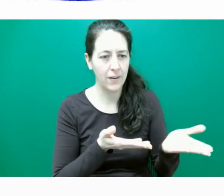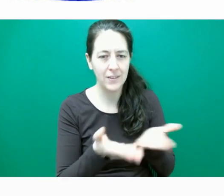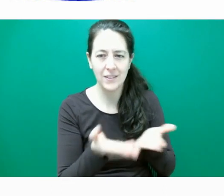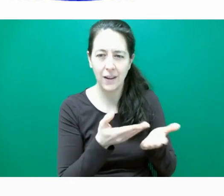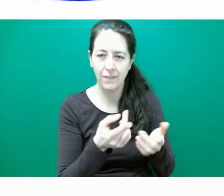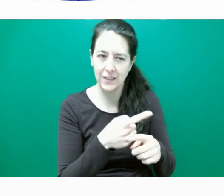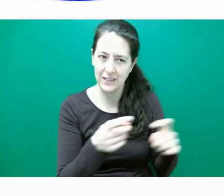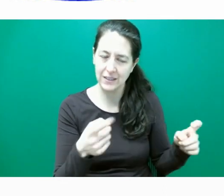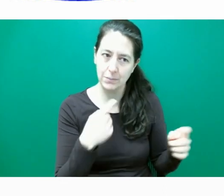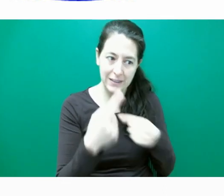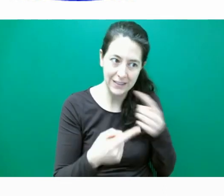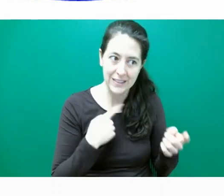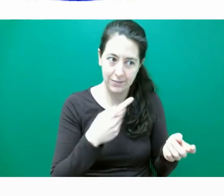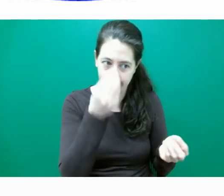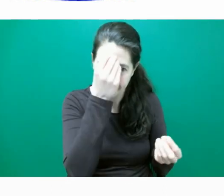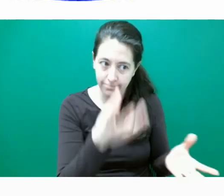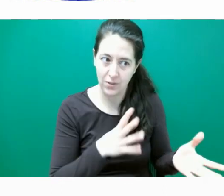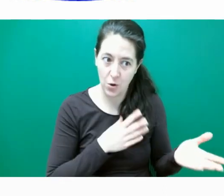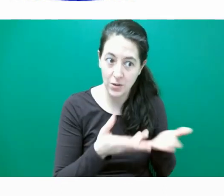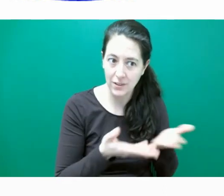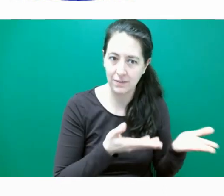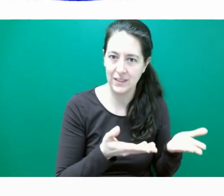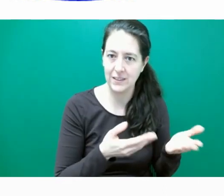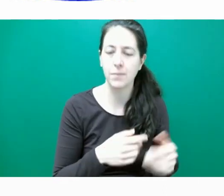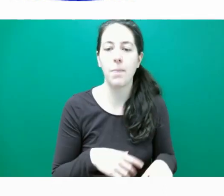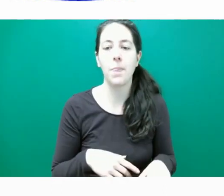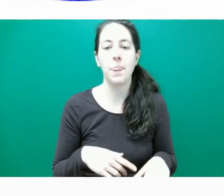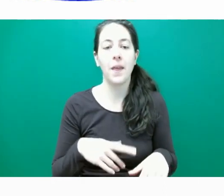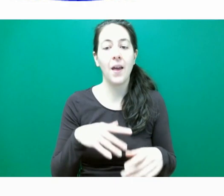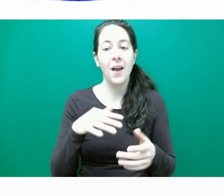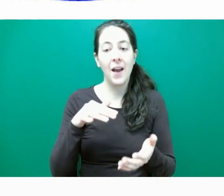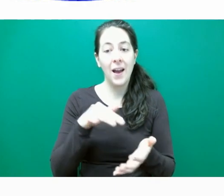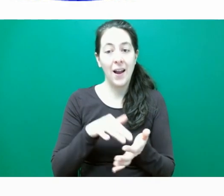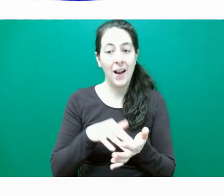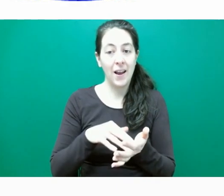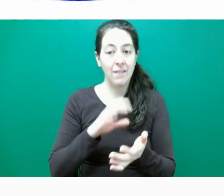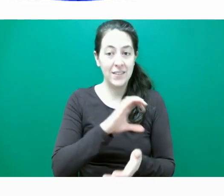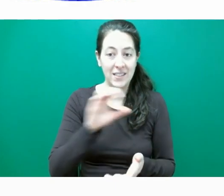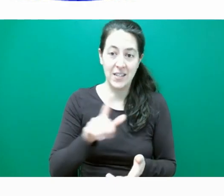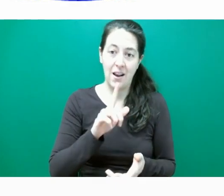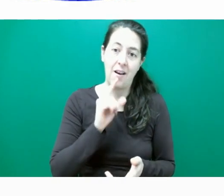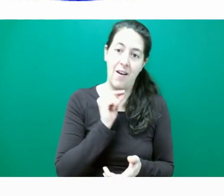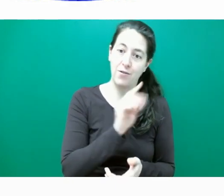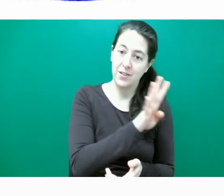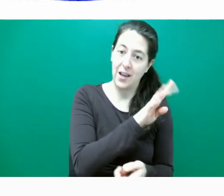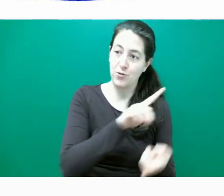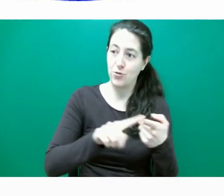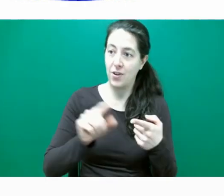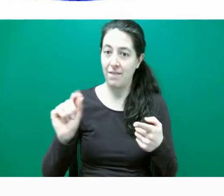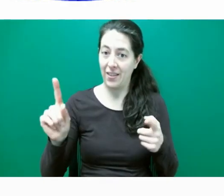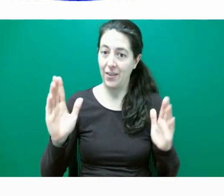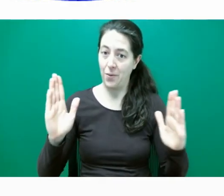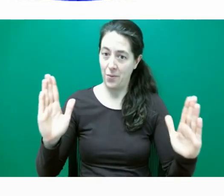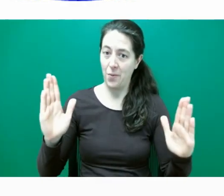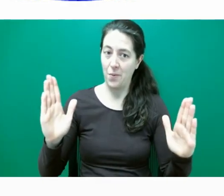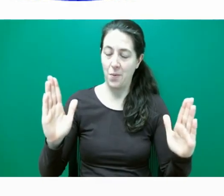a des services. La tranche de clientèle d'élèves au CCGL, c'est de 4 à 21 ans. Donc, ça vous donne une idée, un